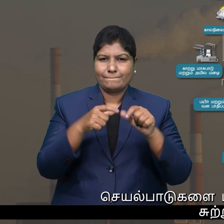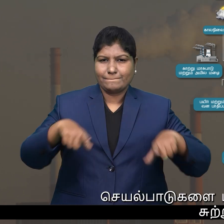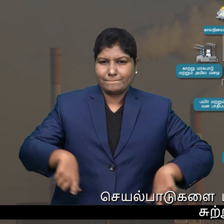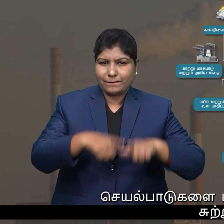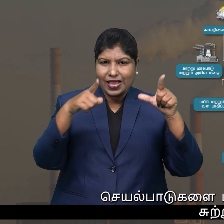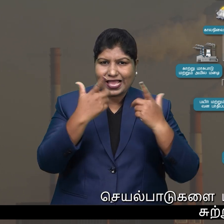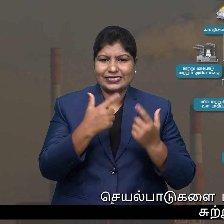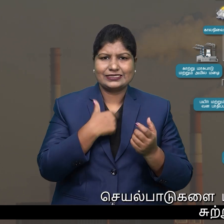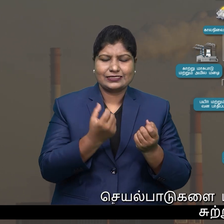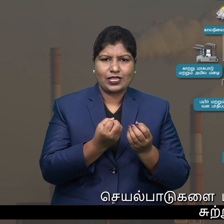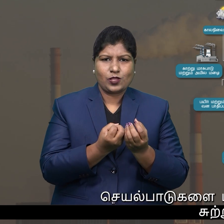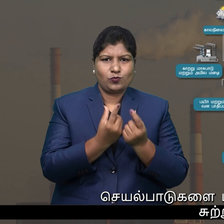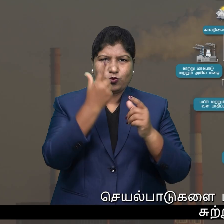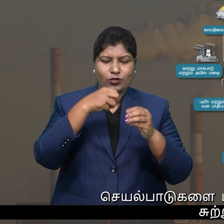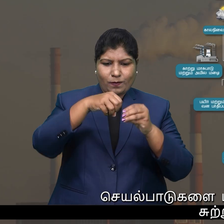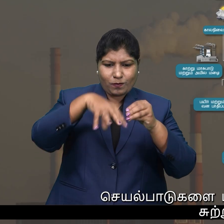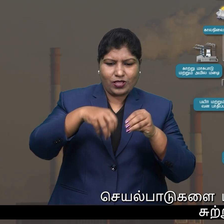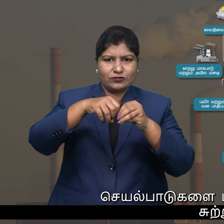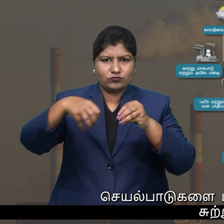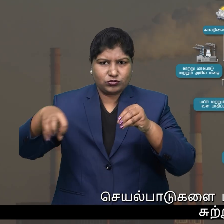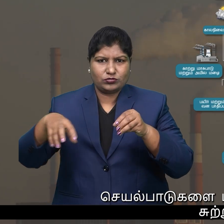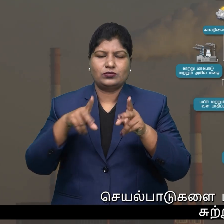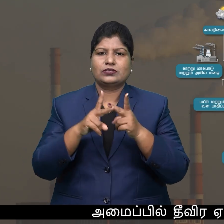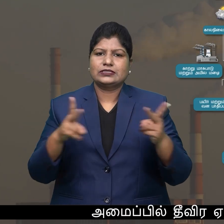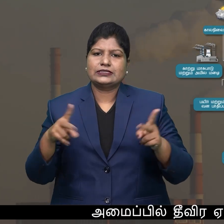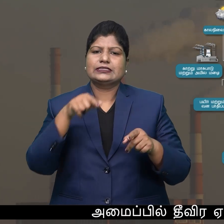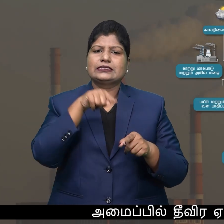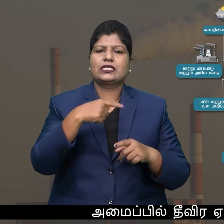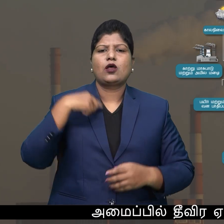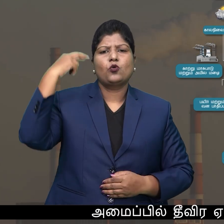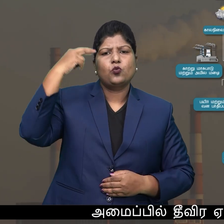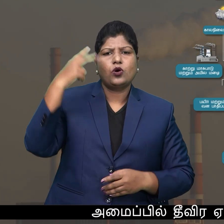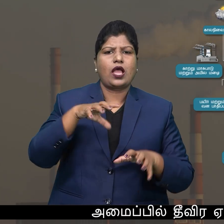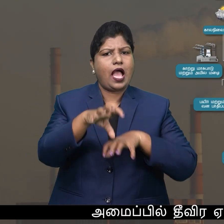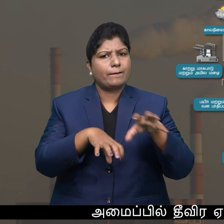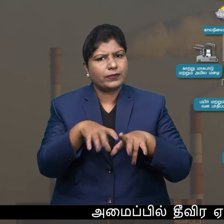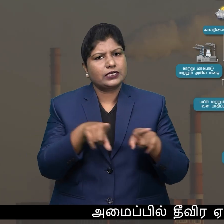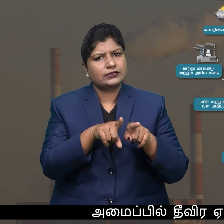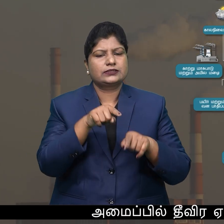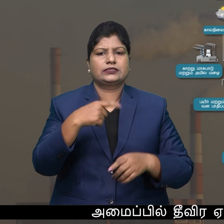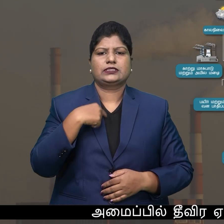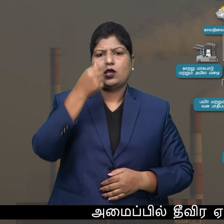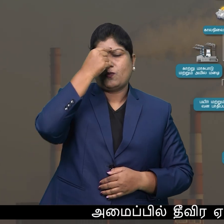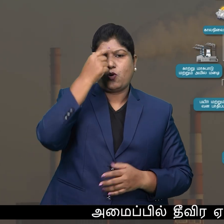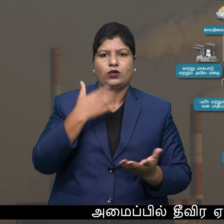இது வாயுக்களின் இயற்கை சமநிலையையும் கார்பன் சுழற்சியையும் பாதிக்கிறது.